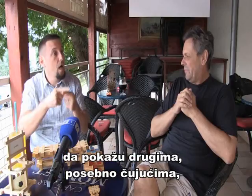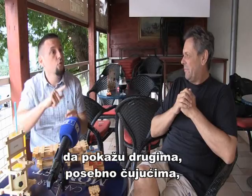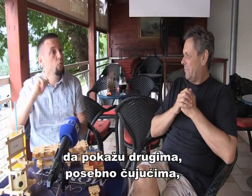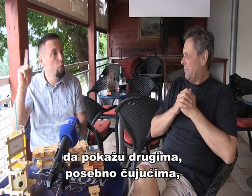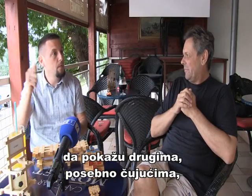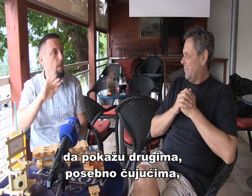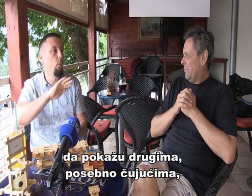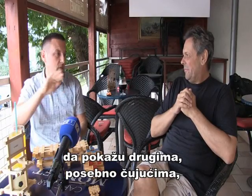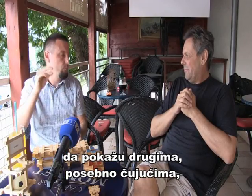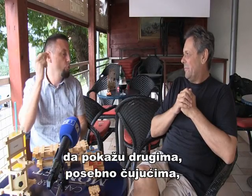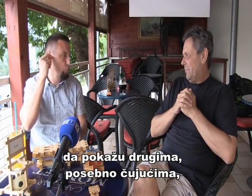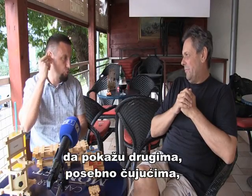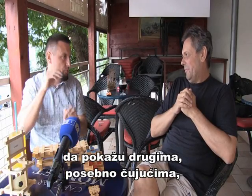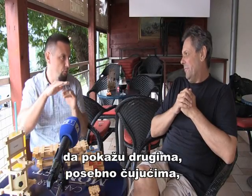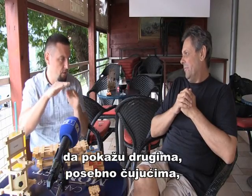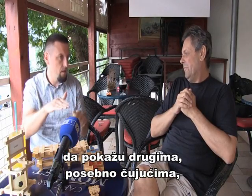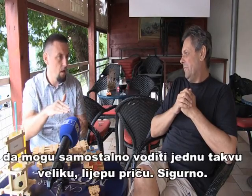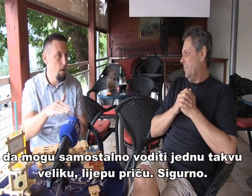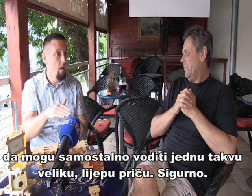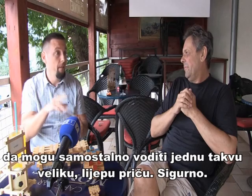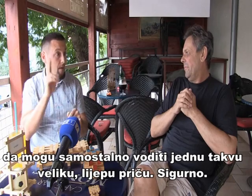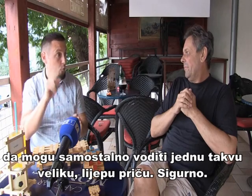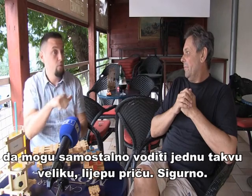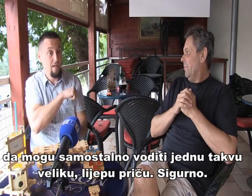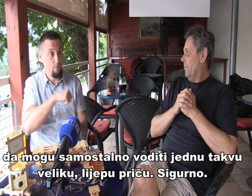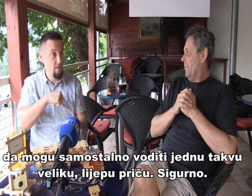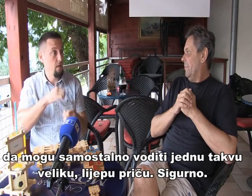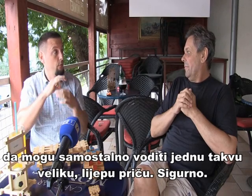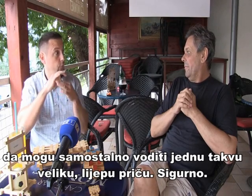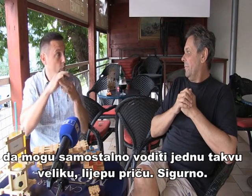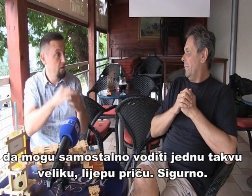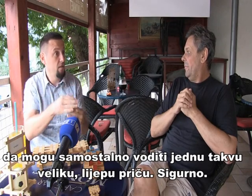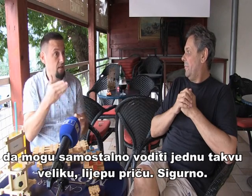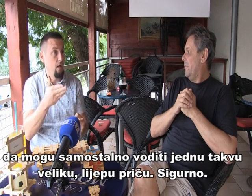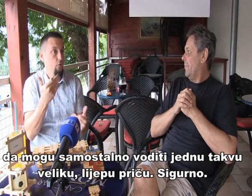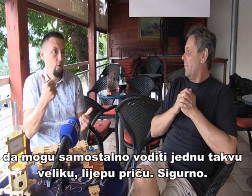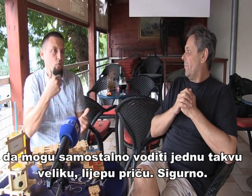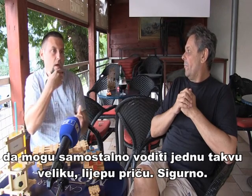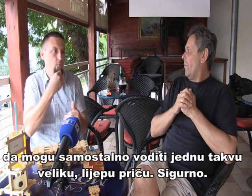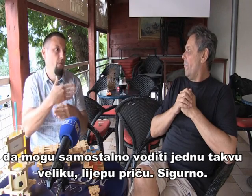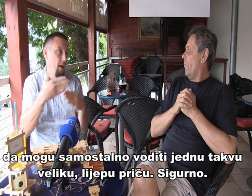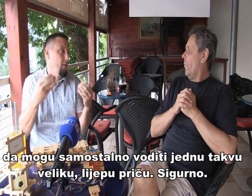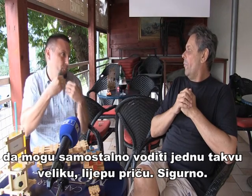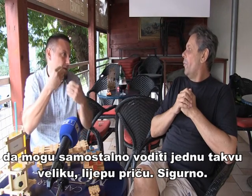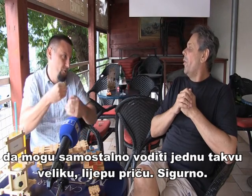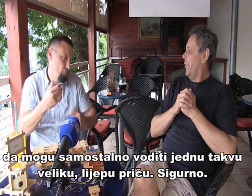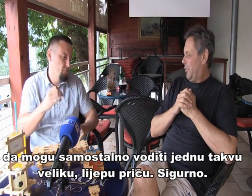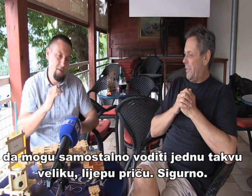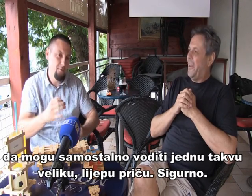pokažu drugima, posebno čujućim ljudima, da mogu samostalno voditi takvu jednu lijepu, veliku priču, sigurno.